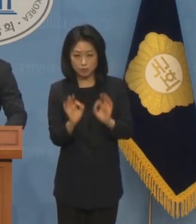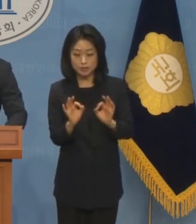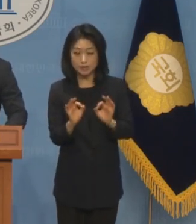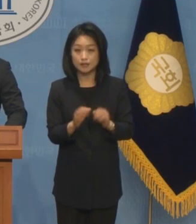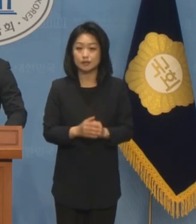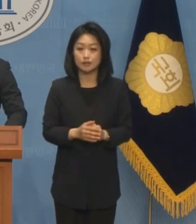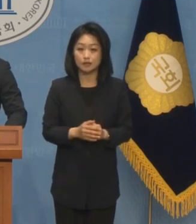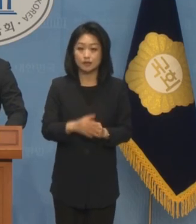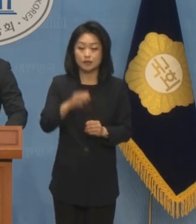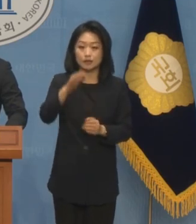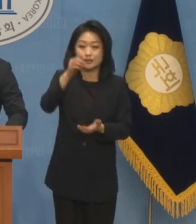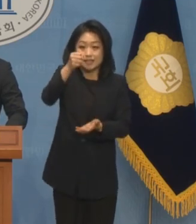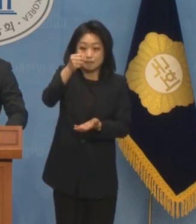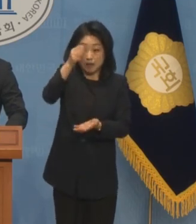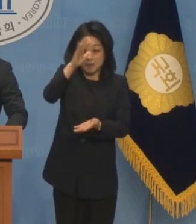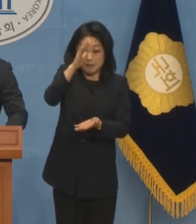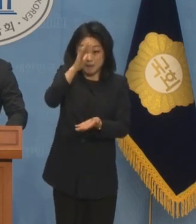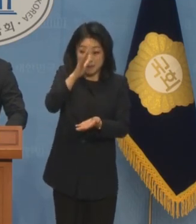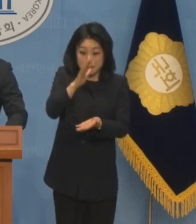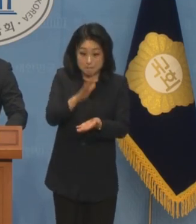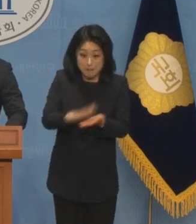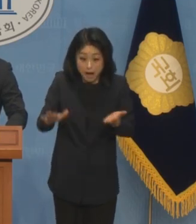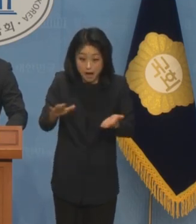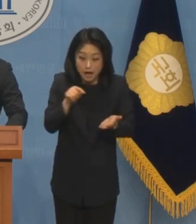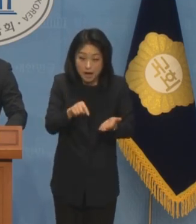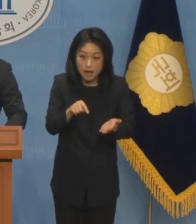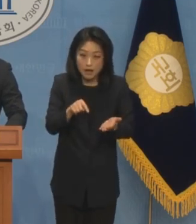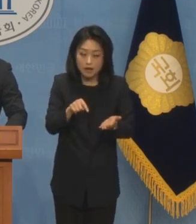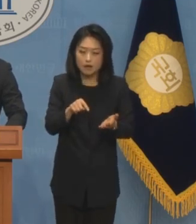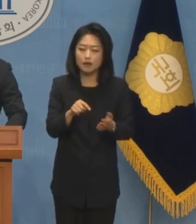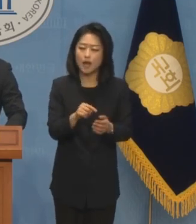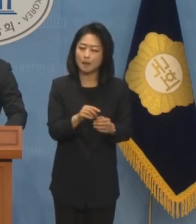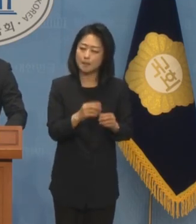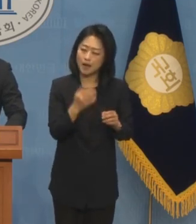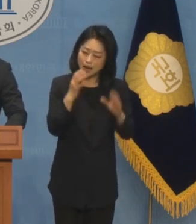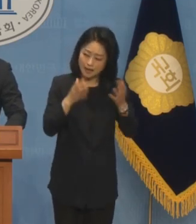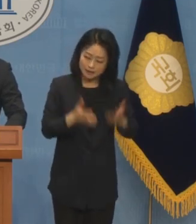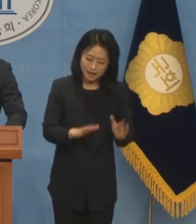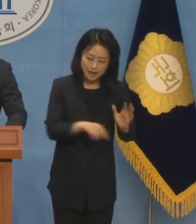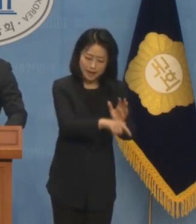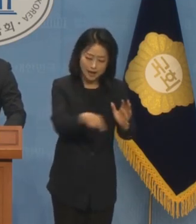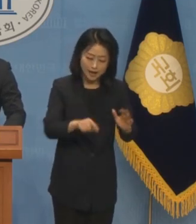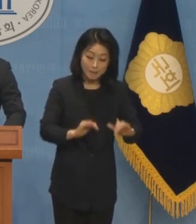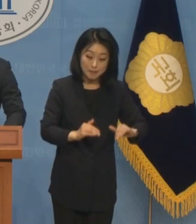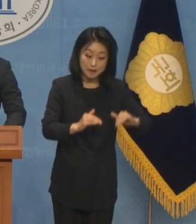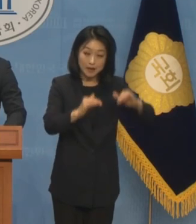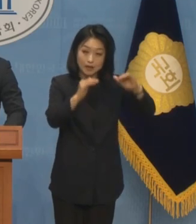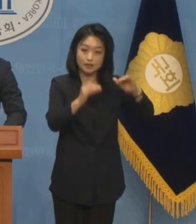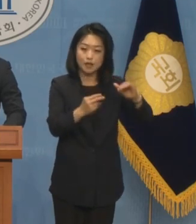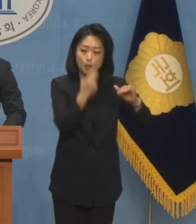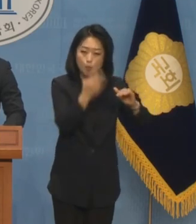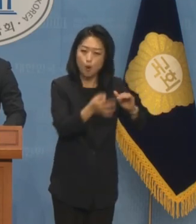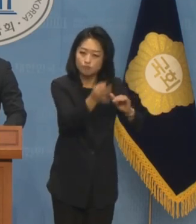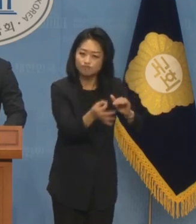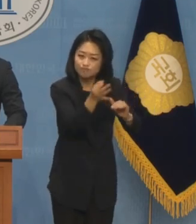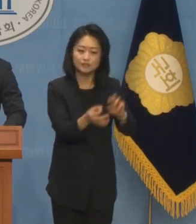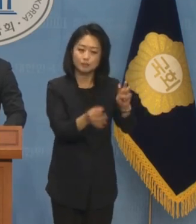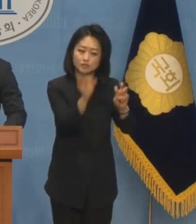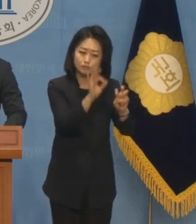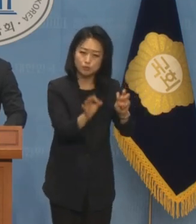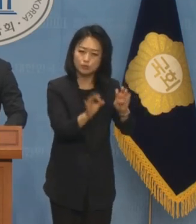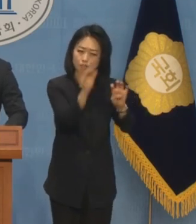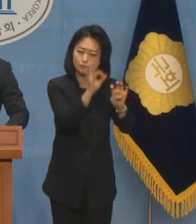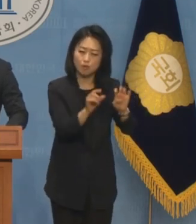세대가 소득의 30에서 40% 보험료로 납부해야만 합니다 이마저도 출산율이